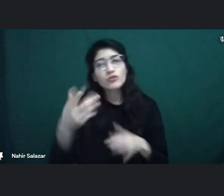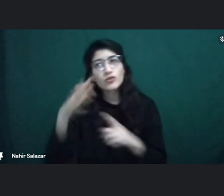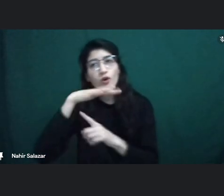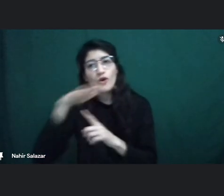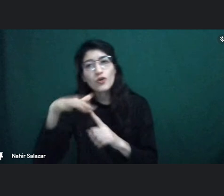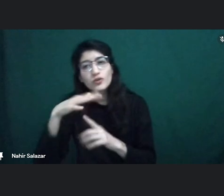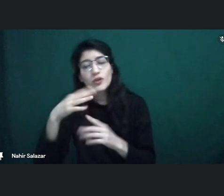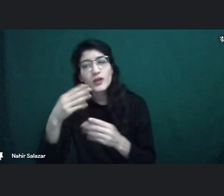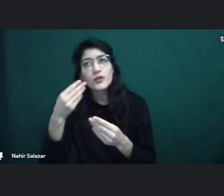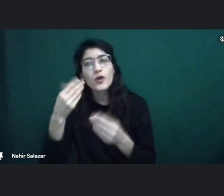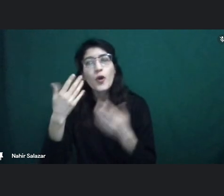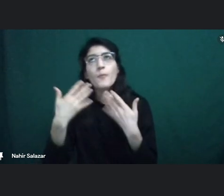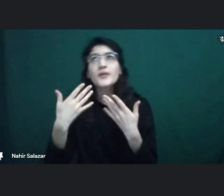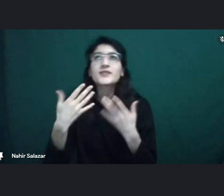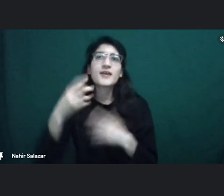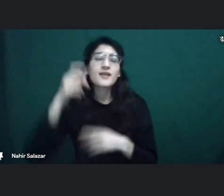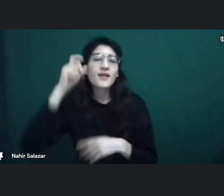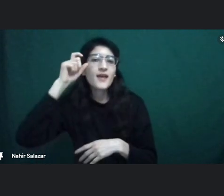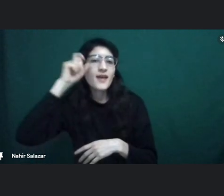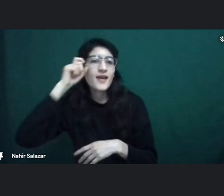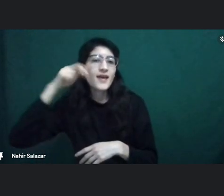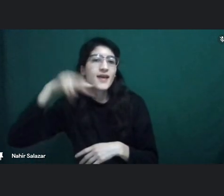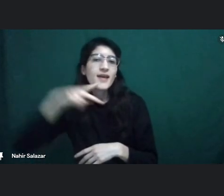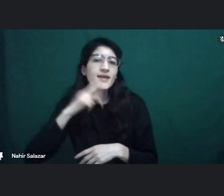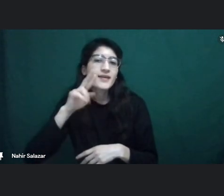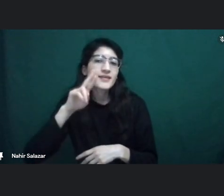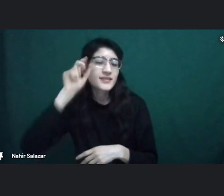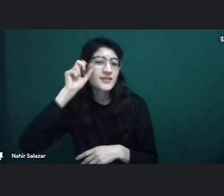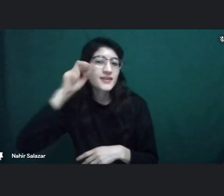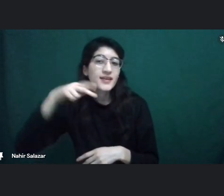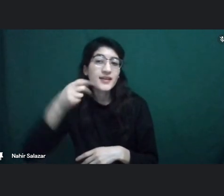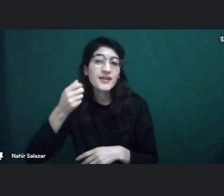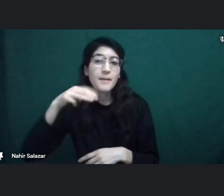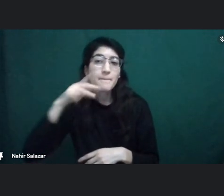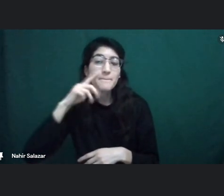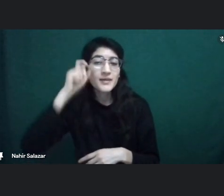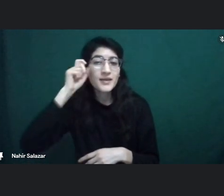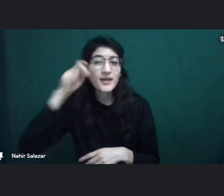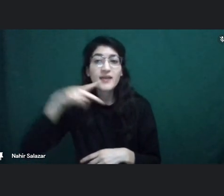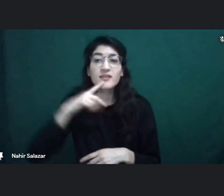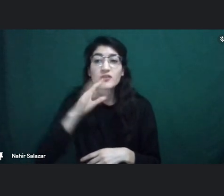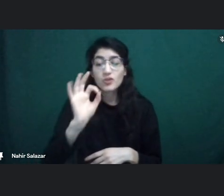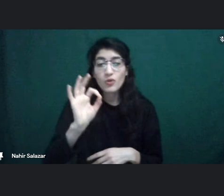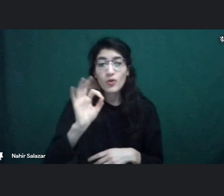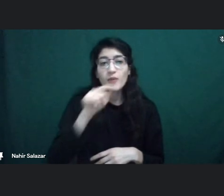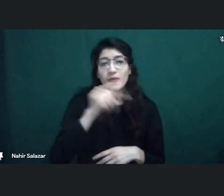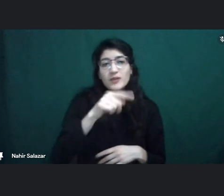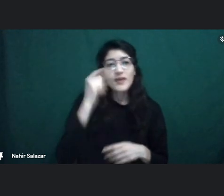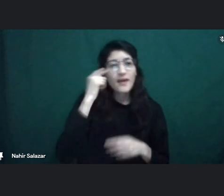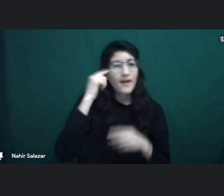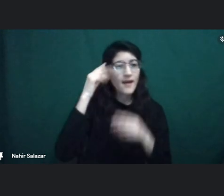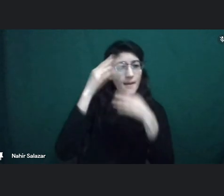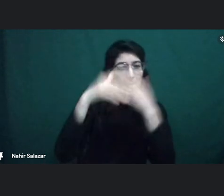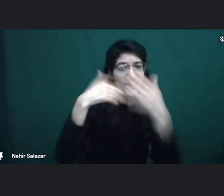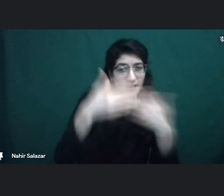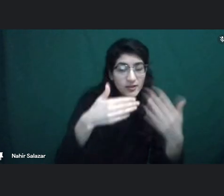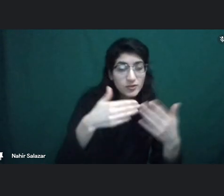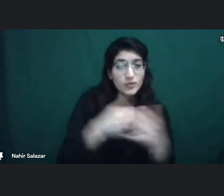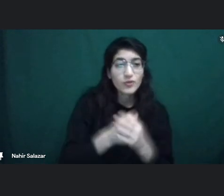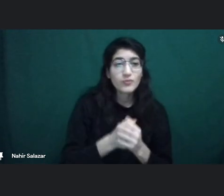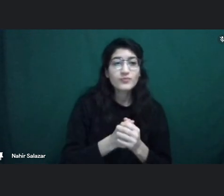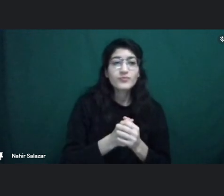por ejemplo, ¿sí? Pero acá sería capacitación, muy bien. Entonces, capacitación en, ¿qué función